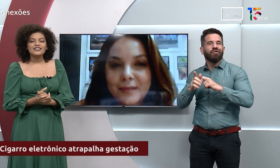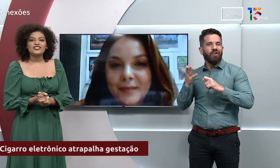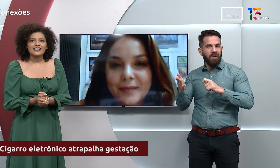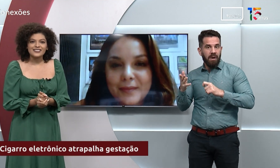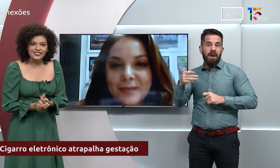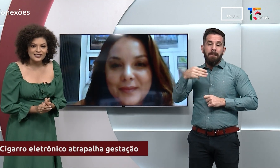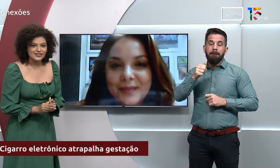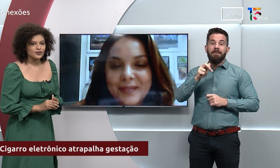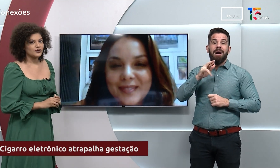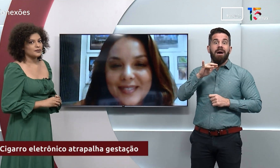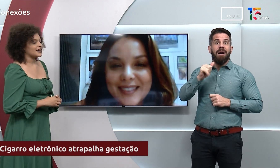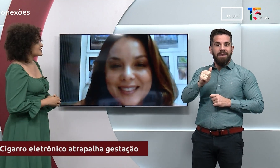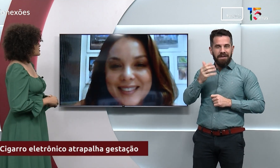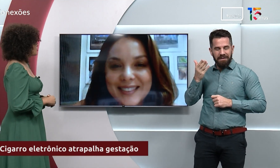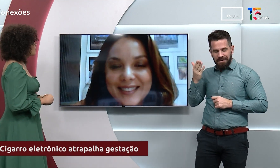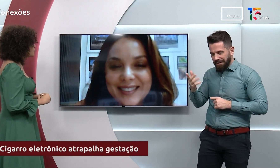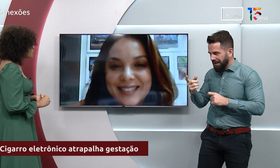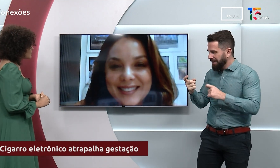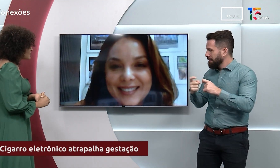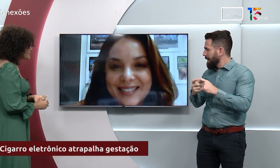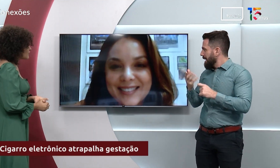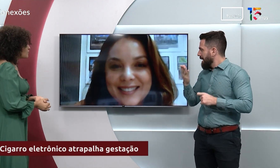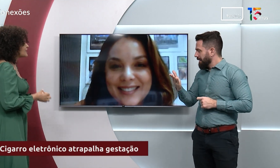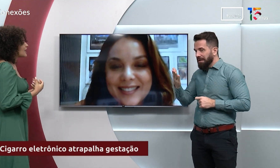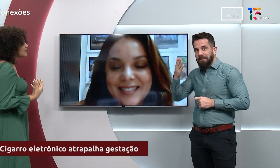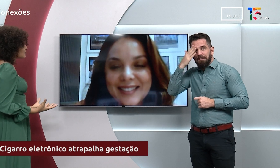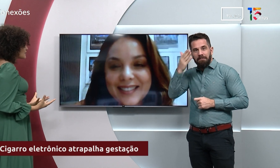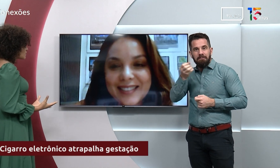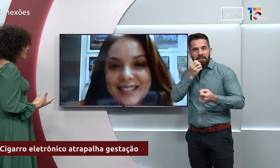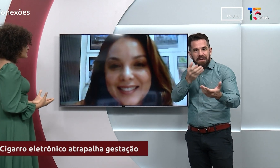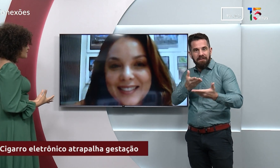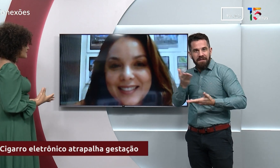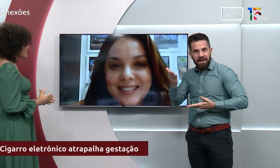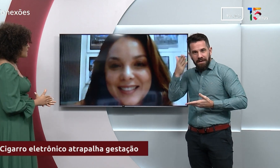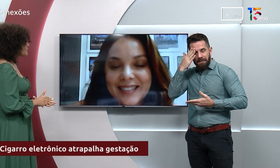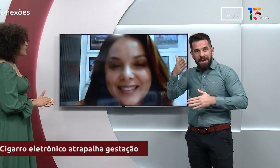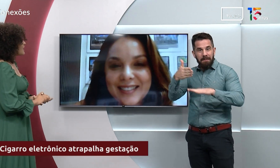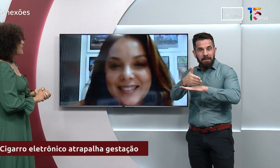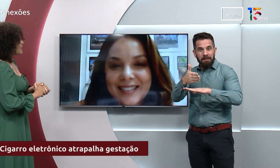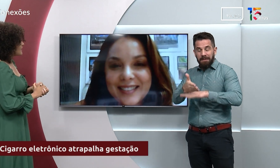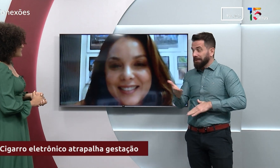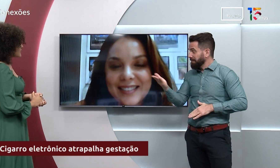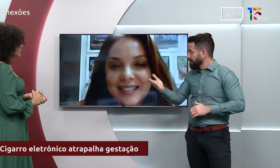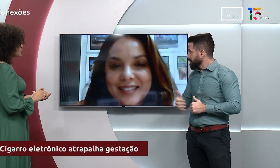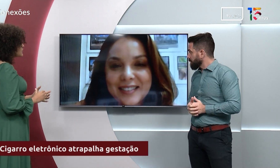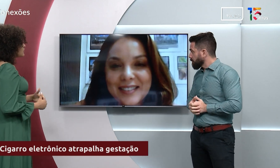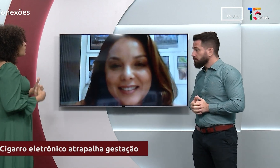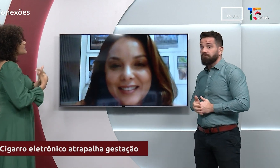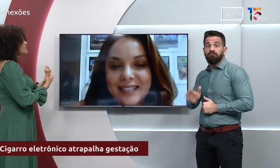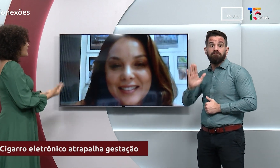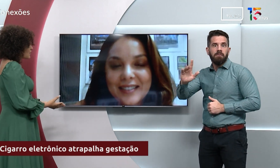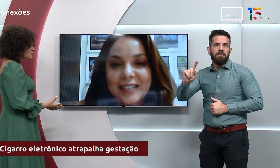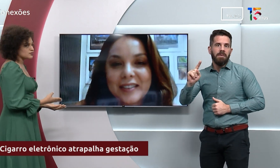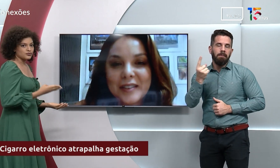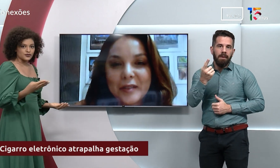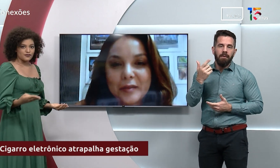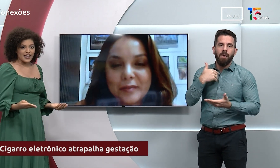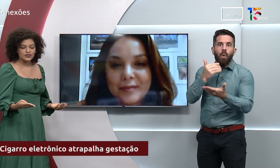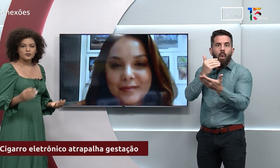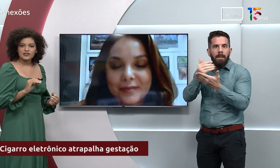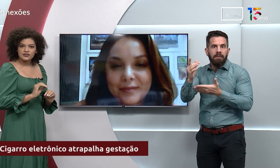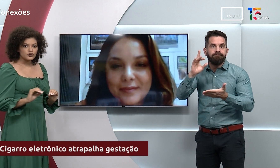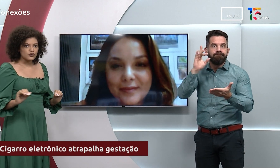na imprensa por envolver até famosos. Hoje vamos trazer, em uma entrevista aqui no estúdio, o impacto dos cigarros eletrônicos